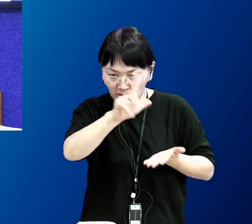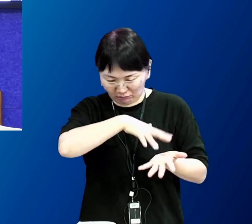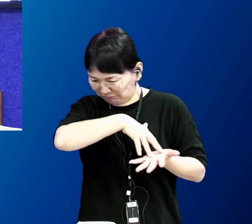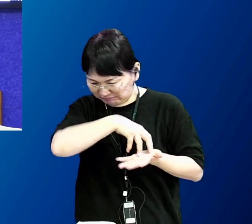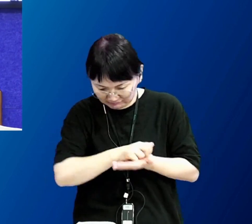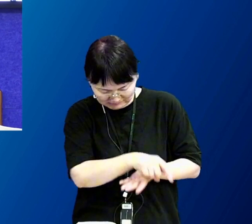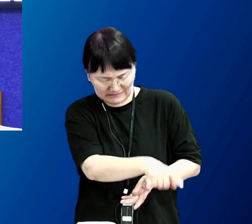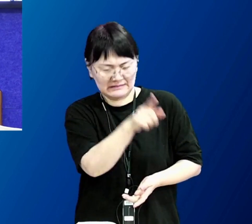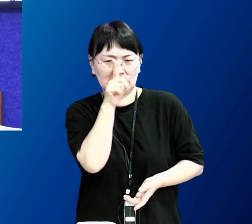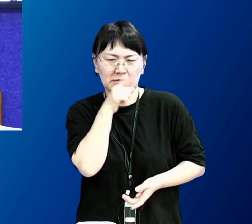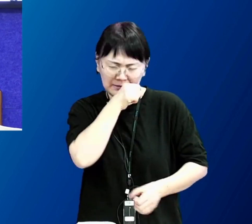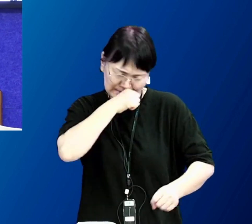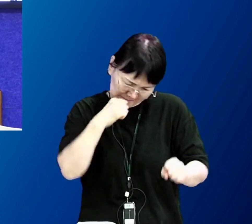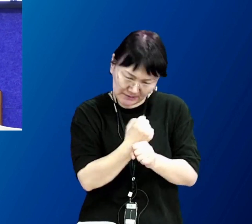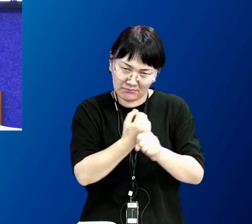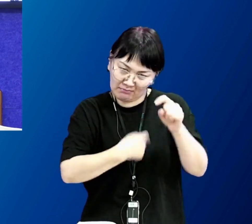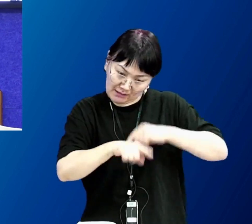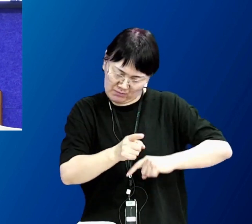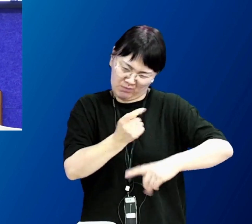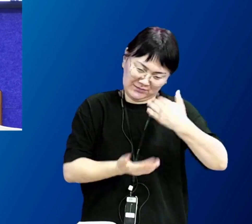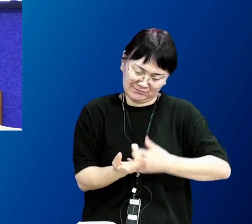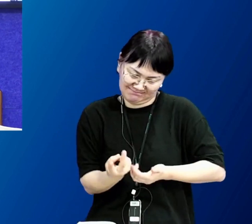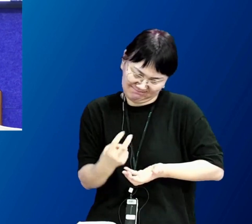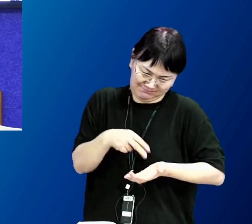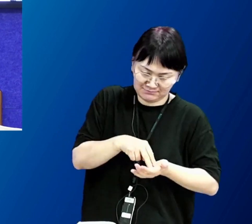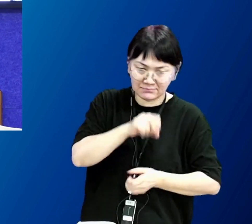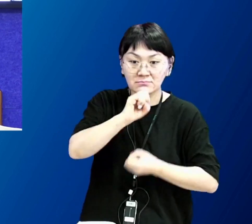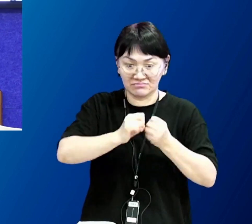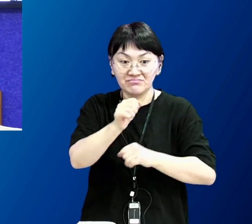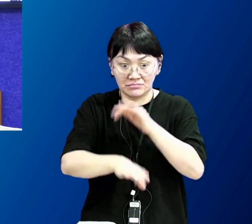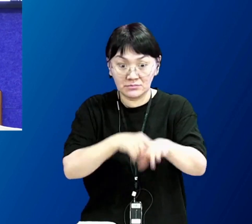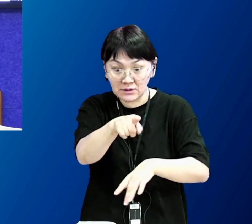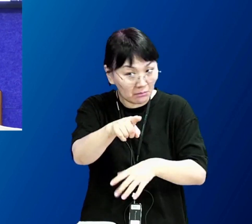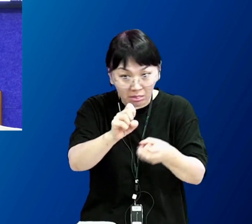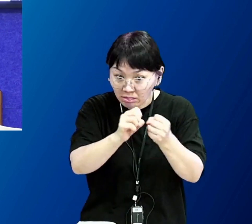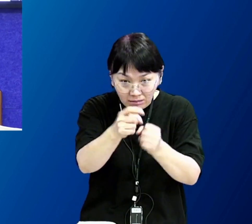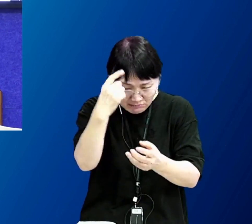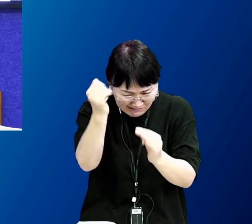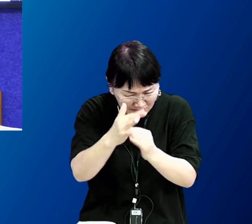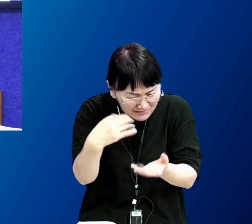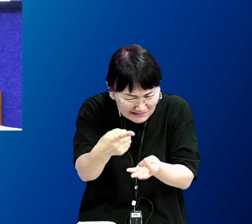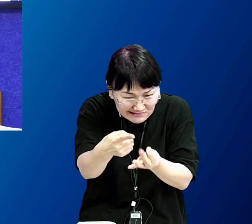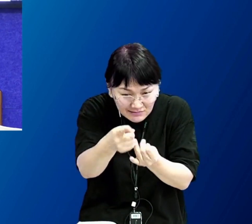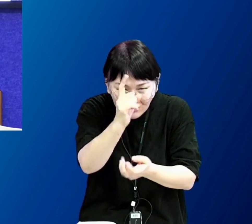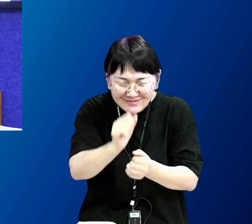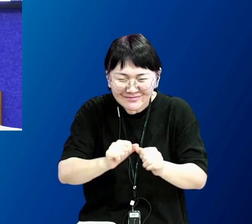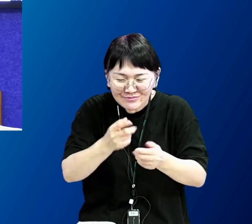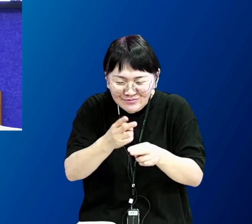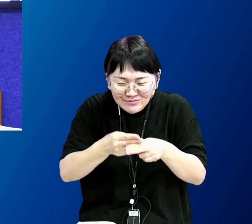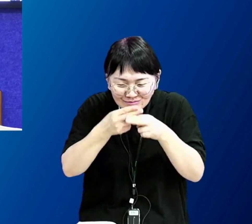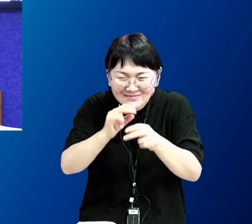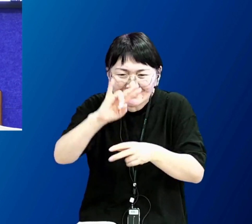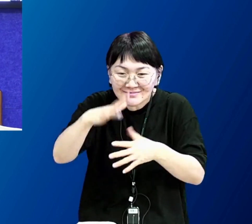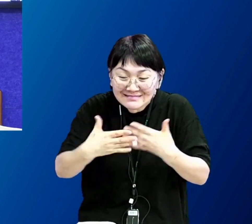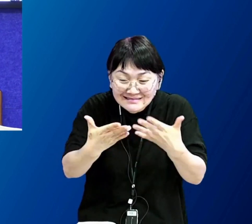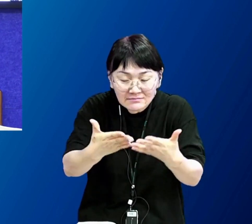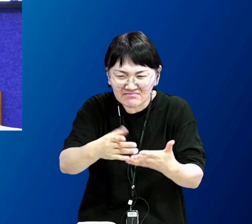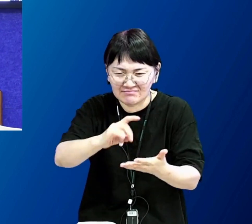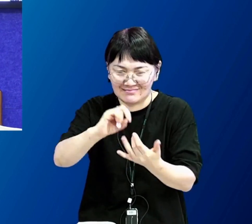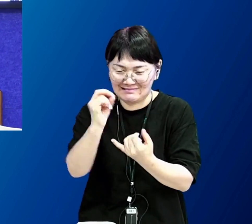Анхны үйлсээ үйлд. Эстэгвээс би дэнглүүнийхээ суурийг та нараас зайлуулах болно. Энэ ямар амар үг